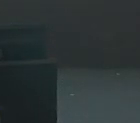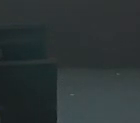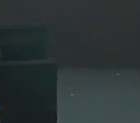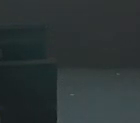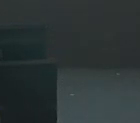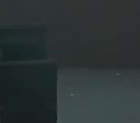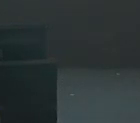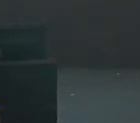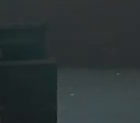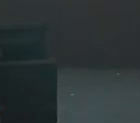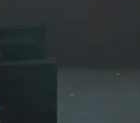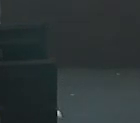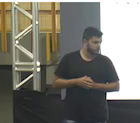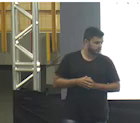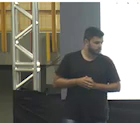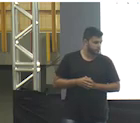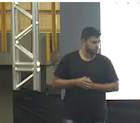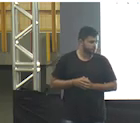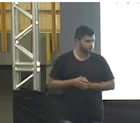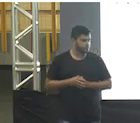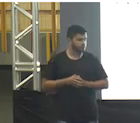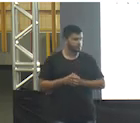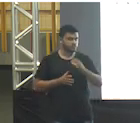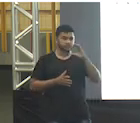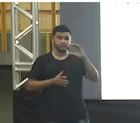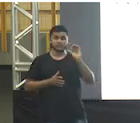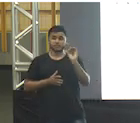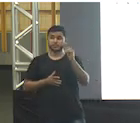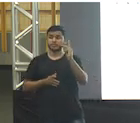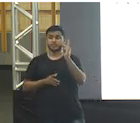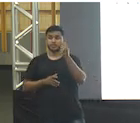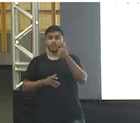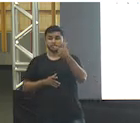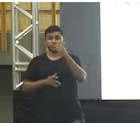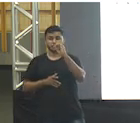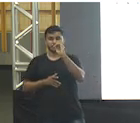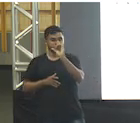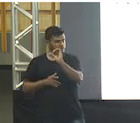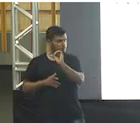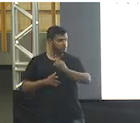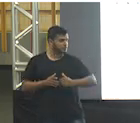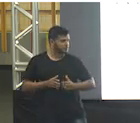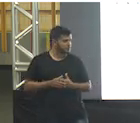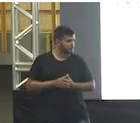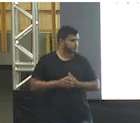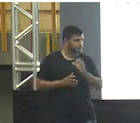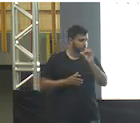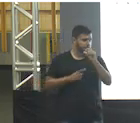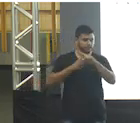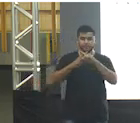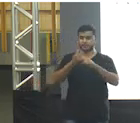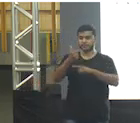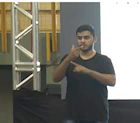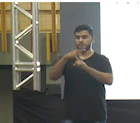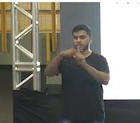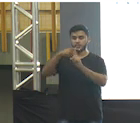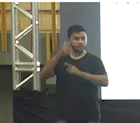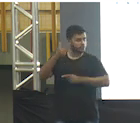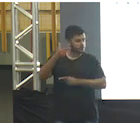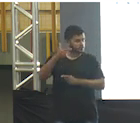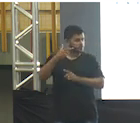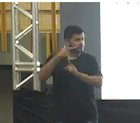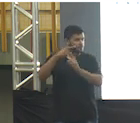ó, bem rapidinho. C6H12O6. 6 vezes 12, mais 12 vezes 1, mais 6